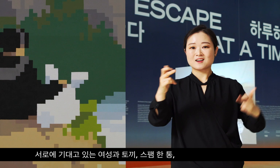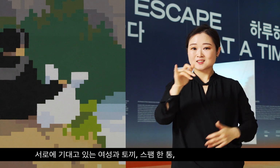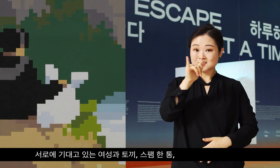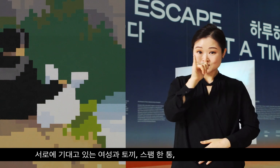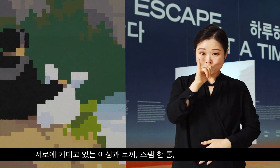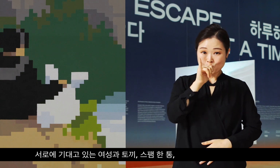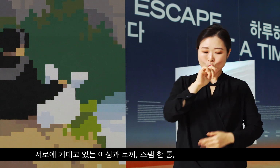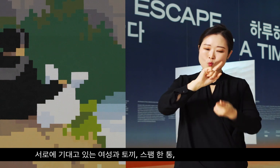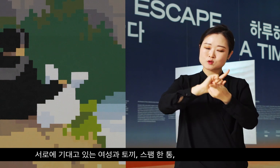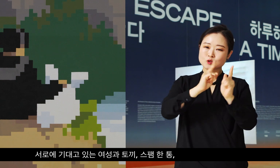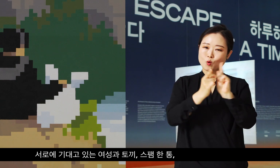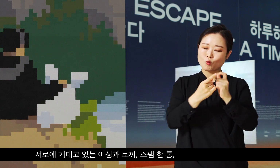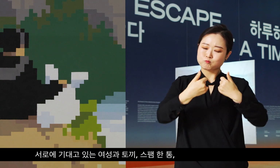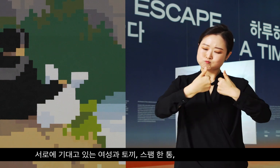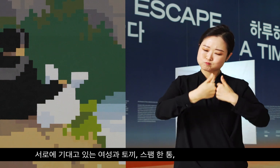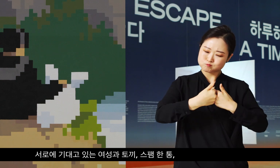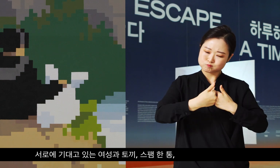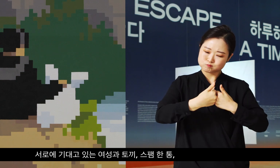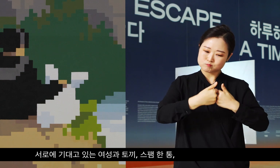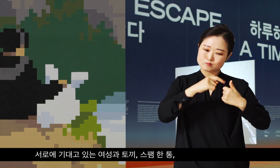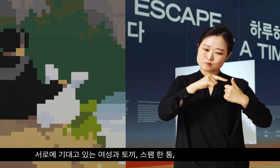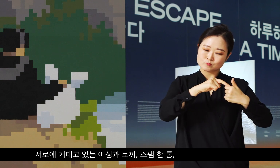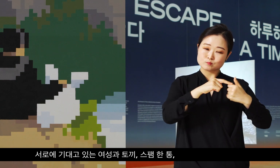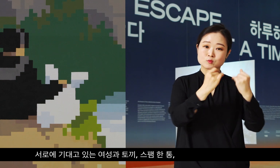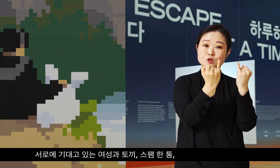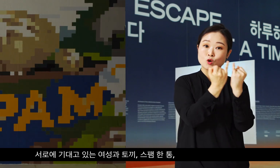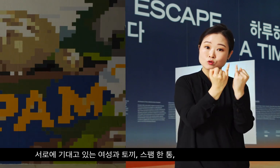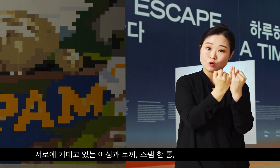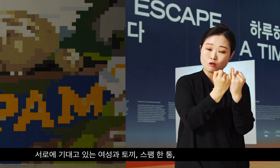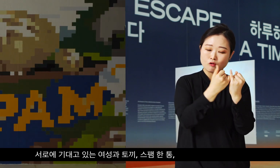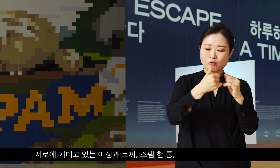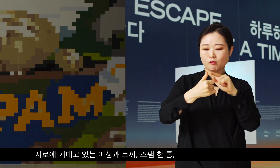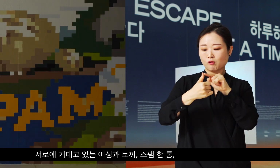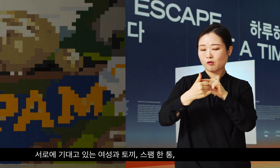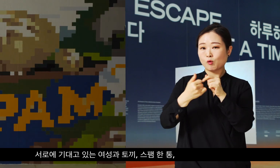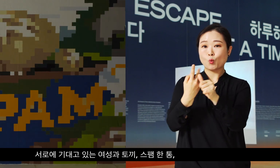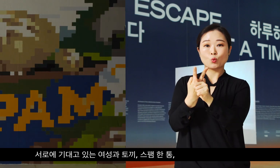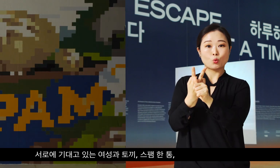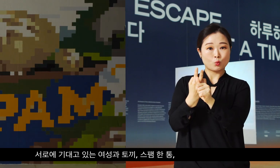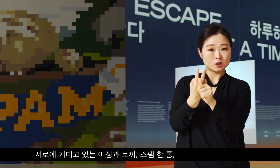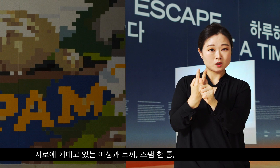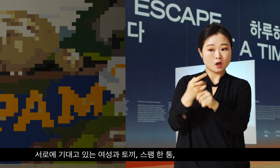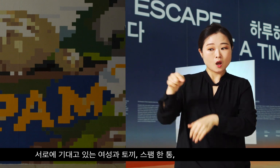서로에 기대고 있는 여성과 토끼, 스팸 한 통,